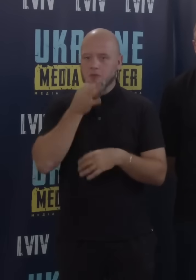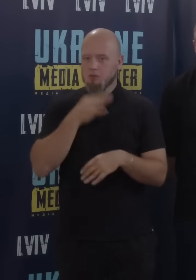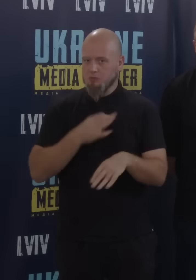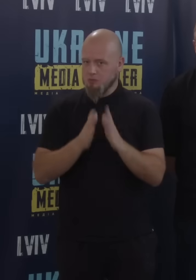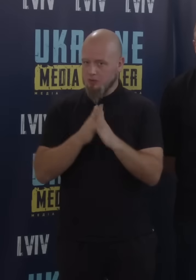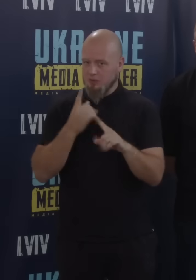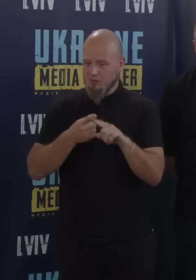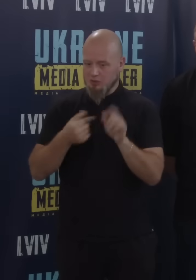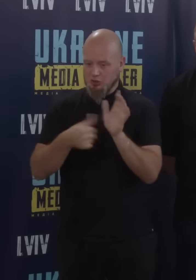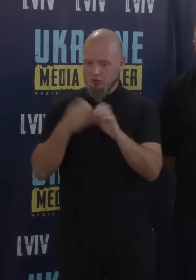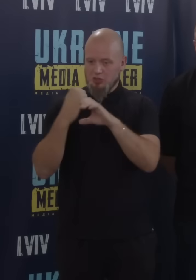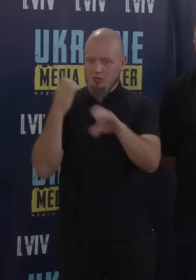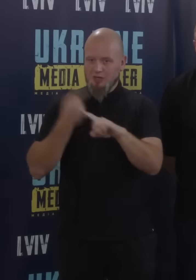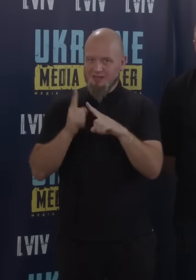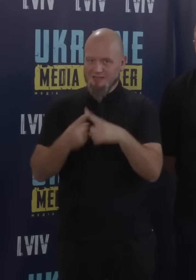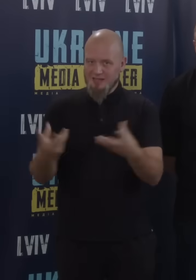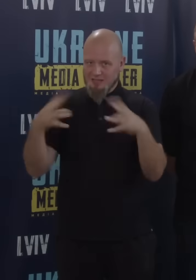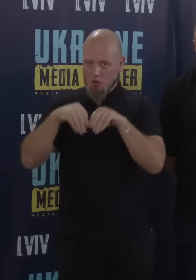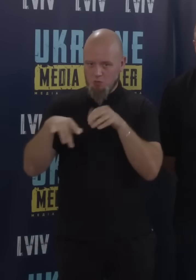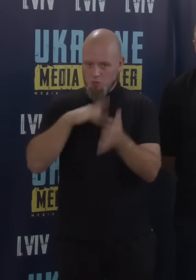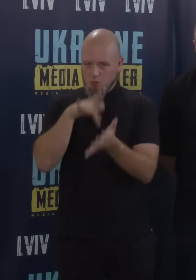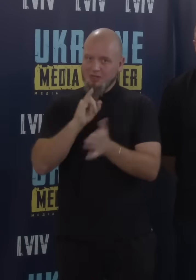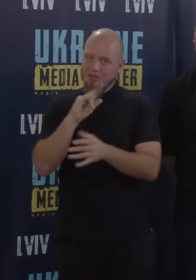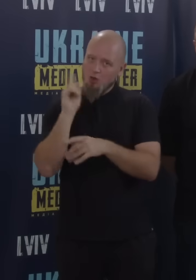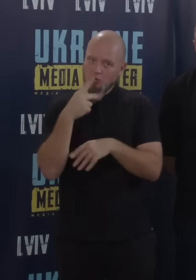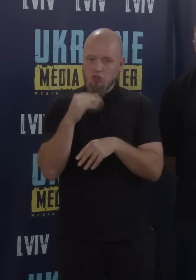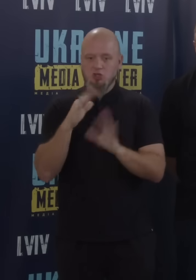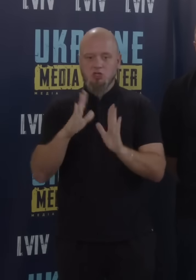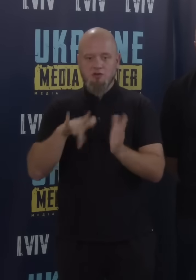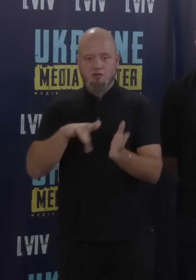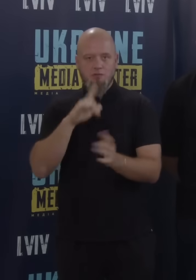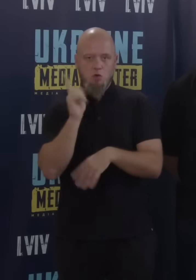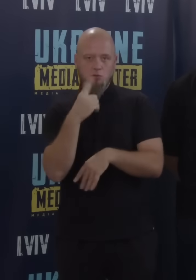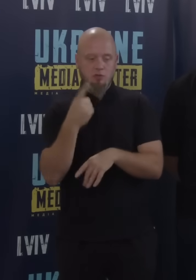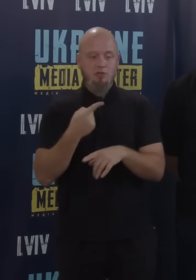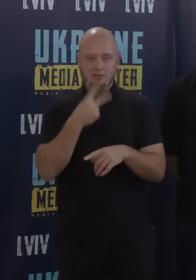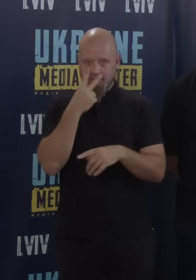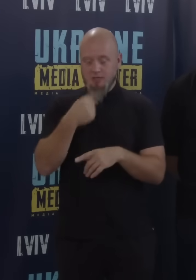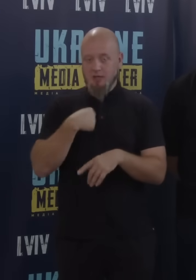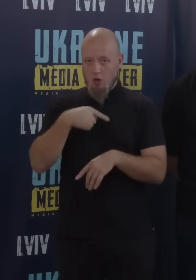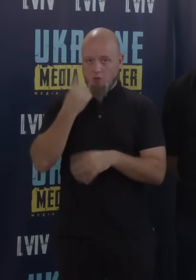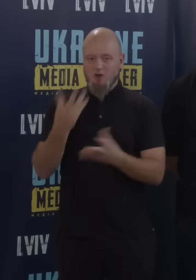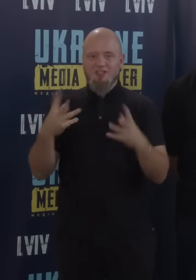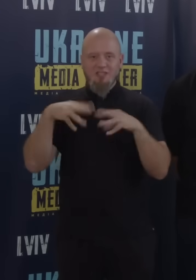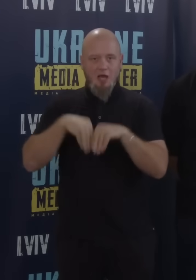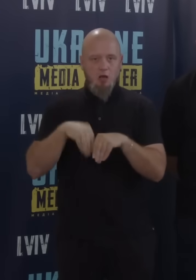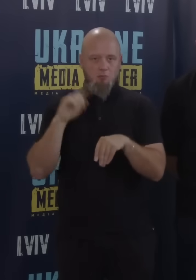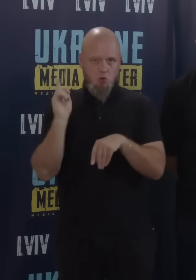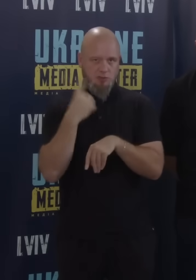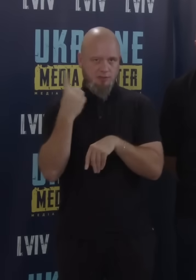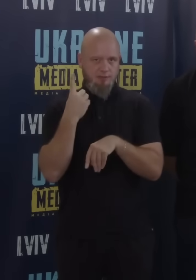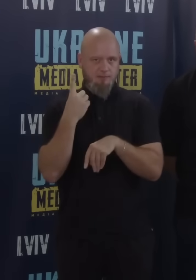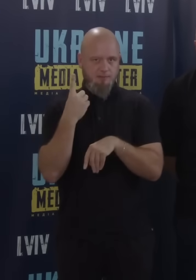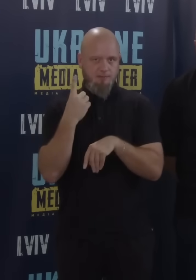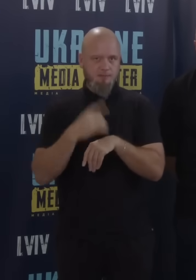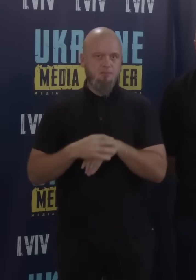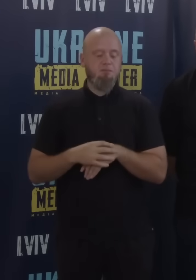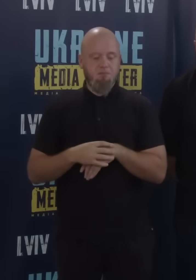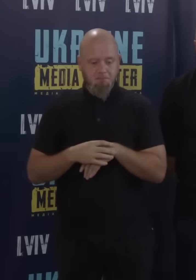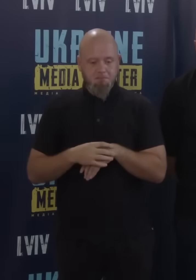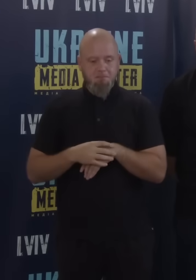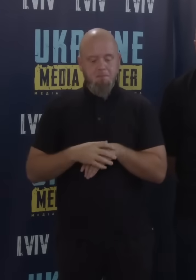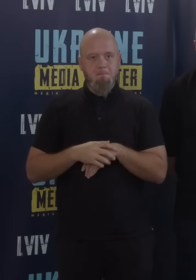Скажіть, будь ласка, цих 6 ракет – це загалом по місту і області, чи лише в області? Це я говорю загалом в області.